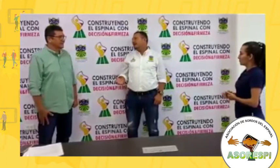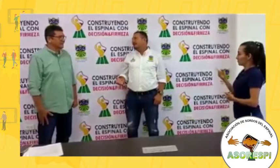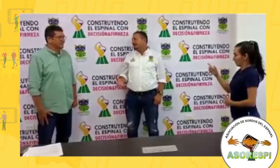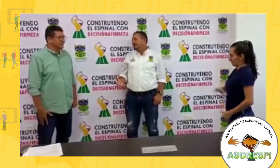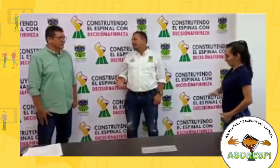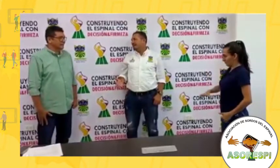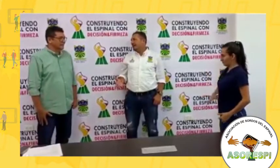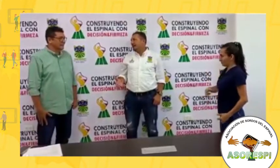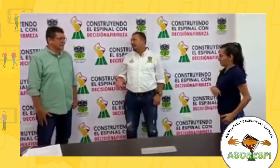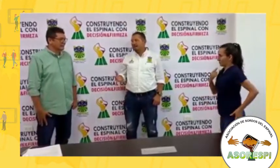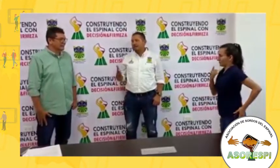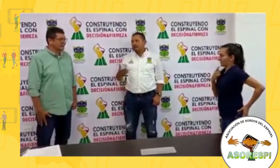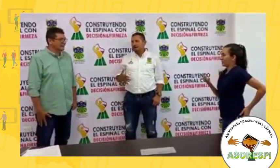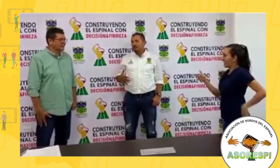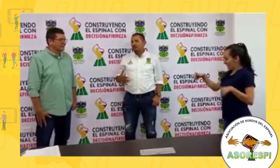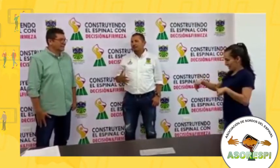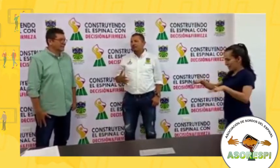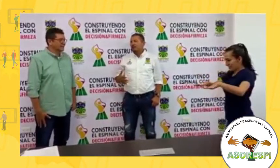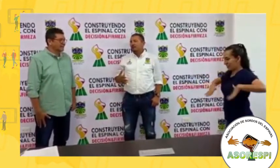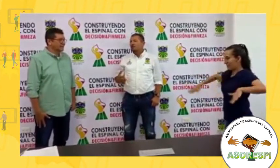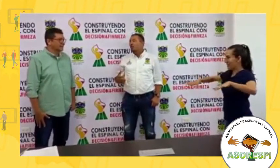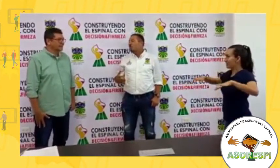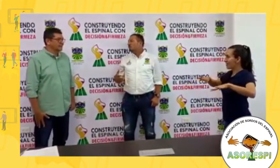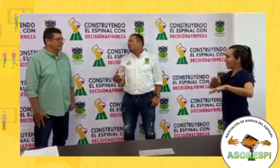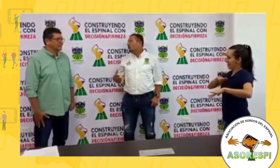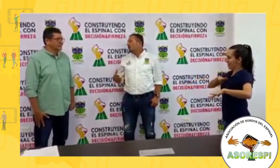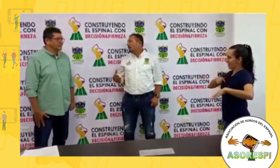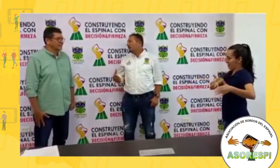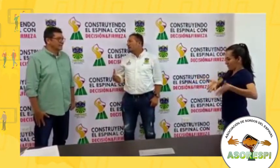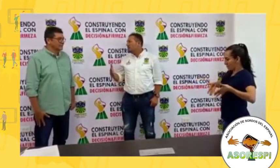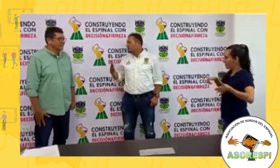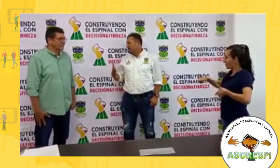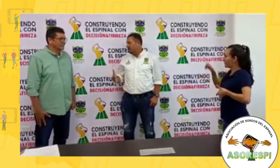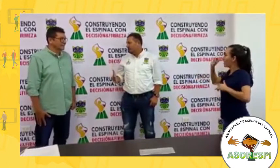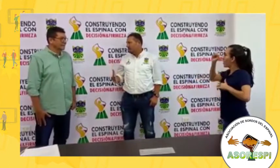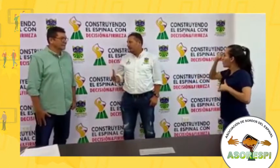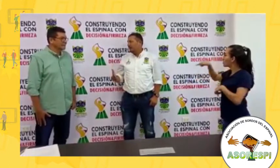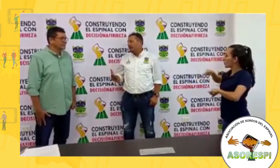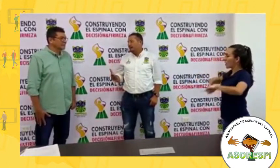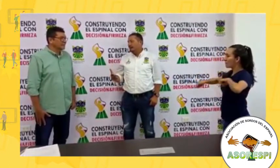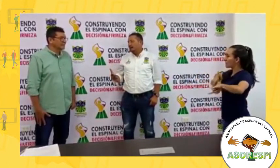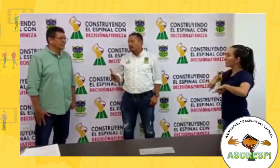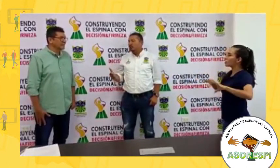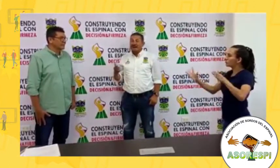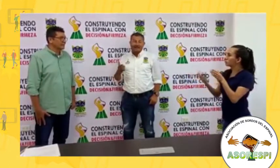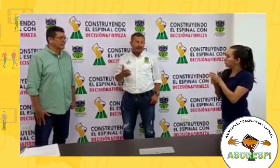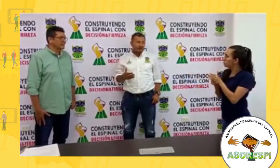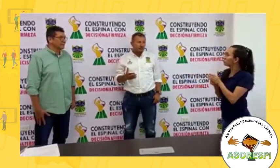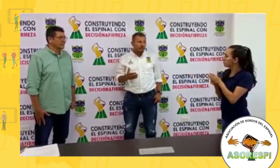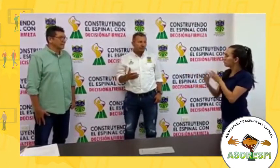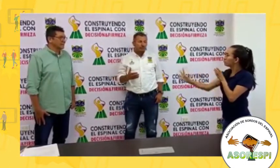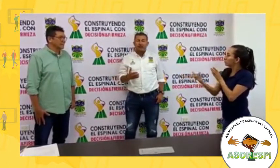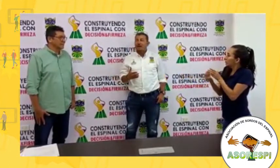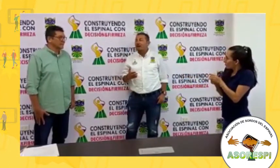Carlos, aquí siempre será bienvenido. Somos un gobierno incluyente. Nos ha